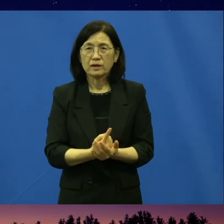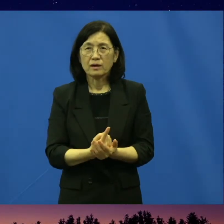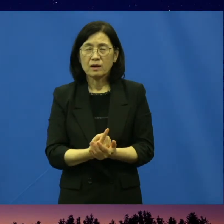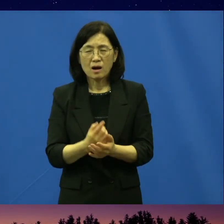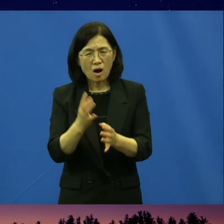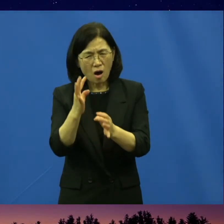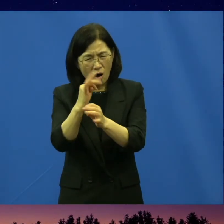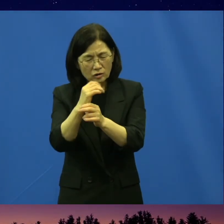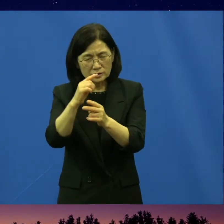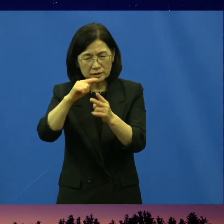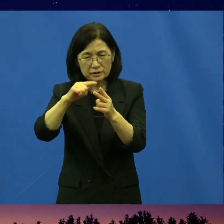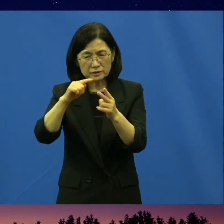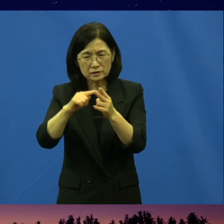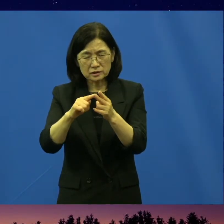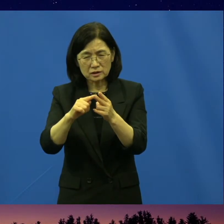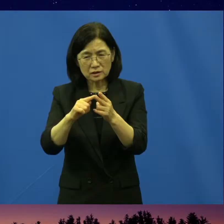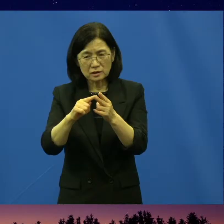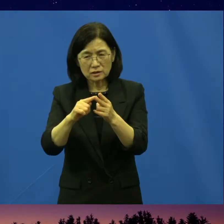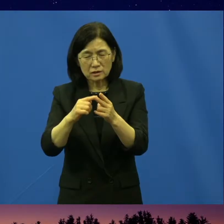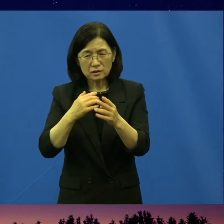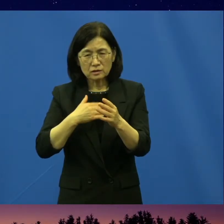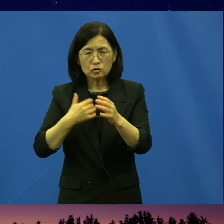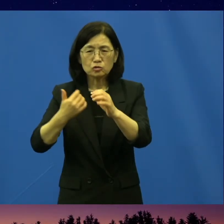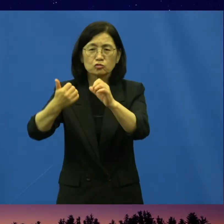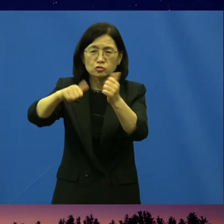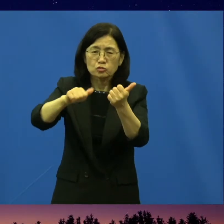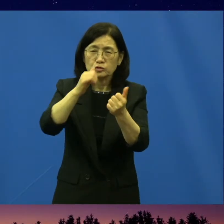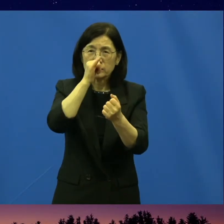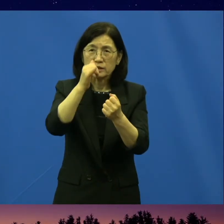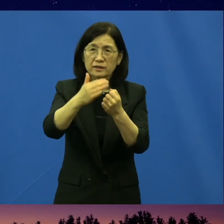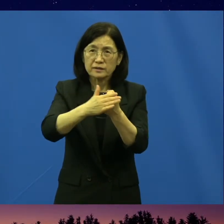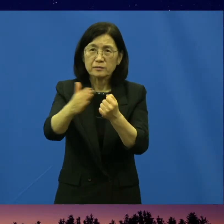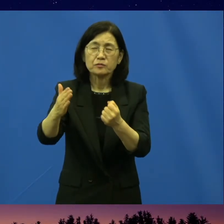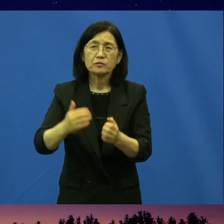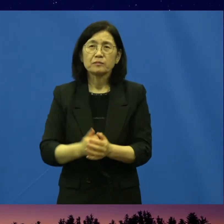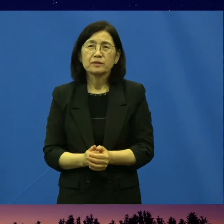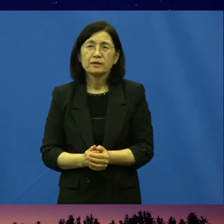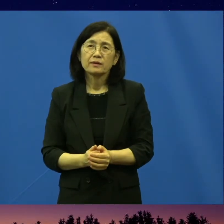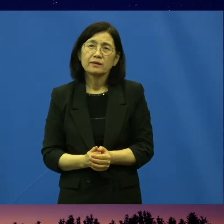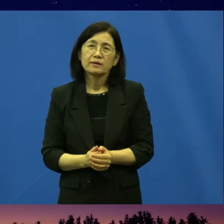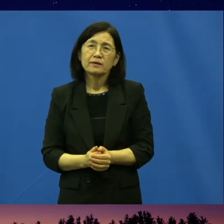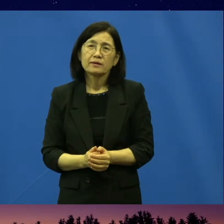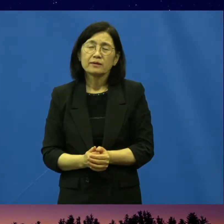그리고 다양한 형태의 죽음을 우리는 계속 목격하며 살아갑니다.